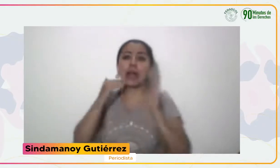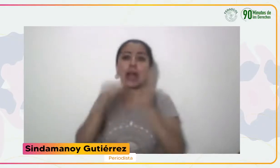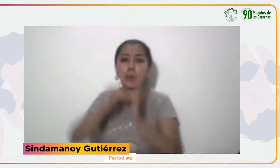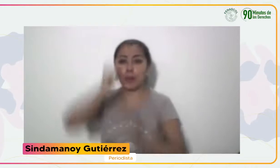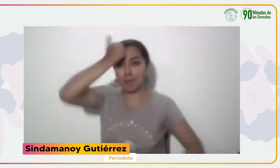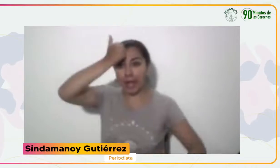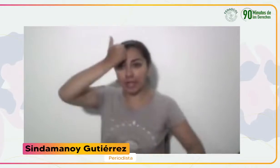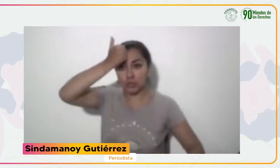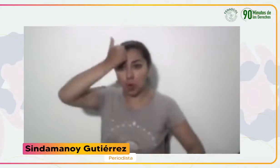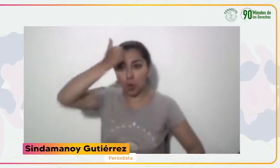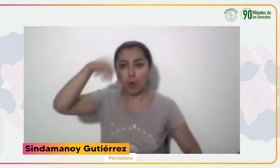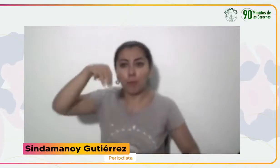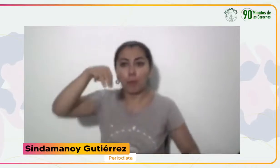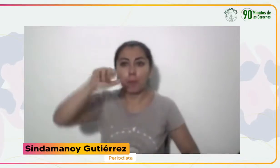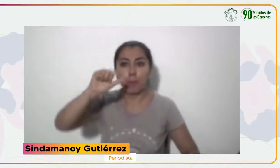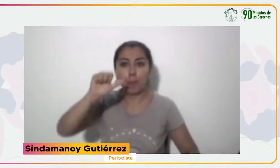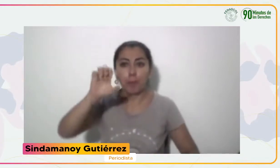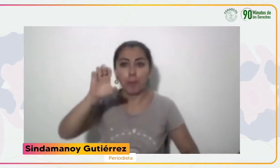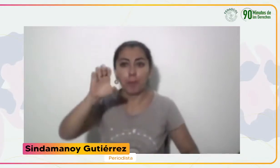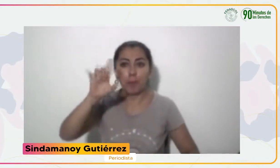al respecto.